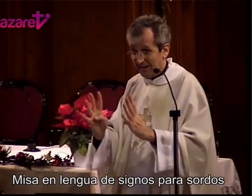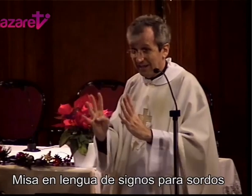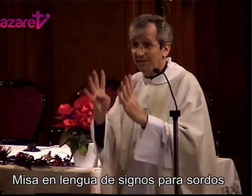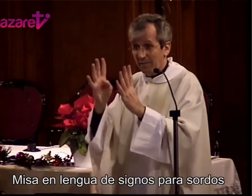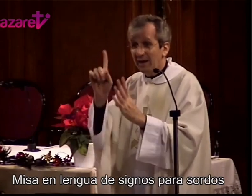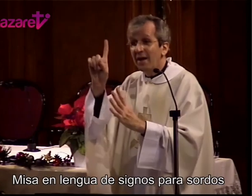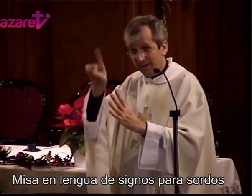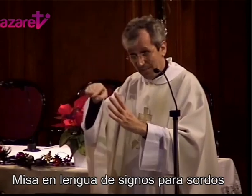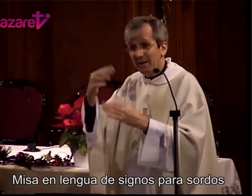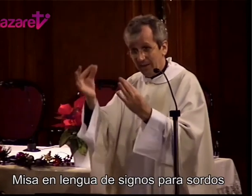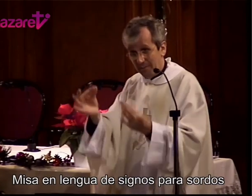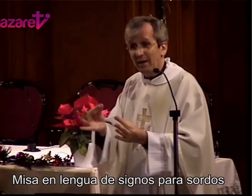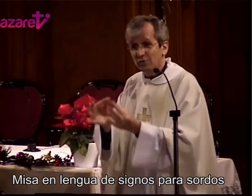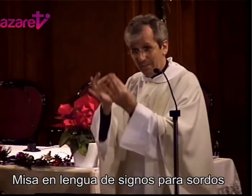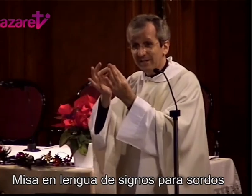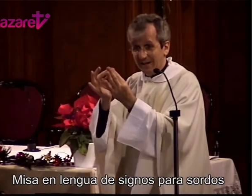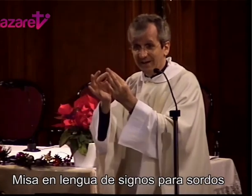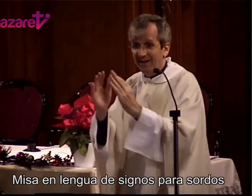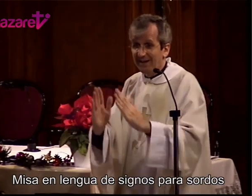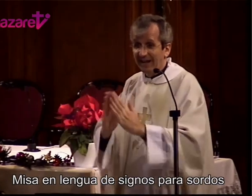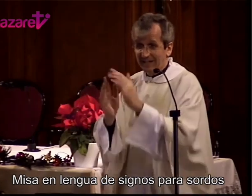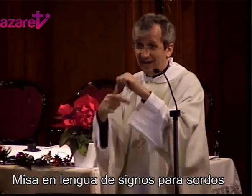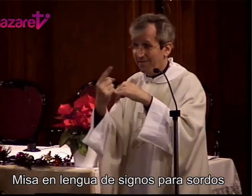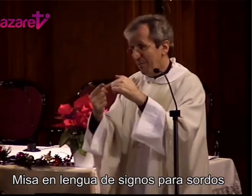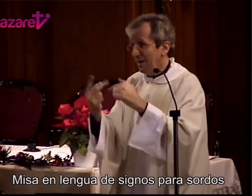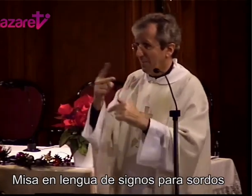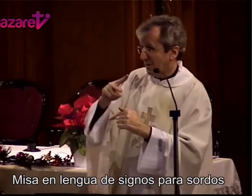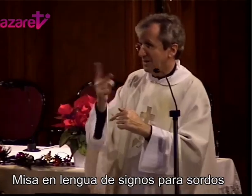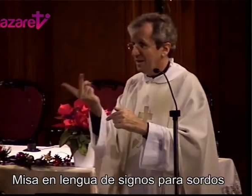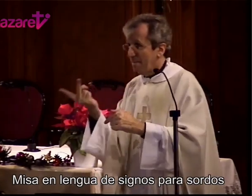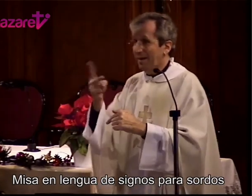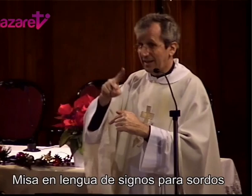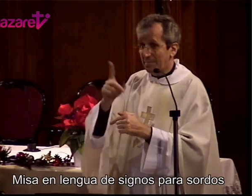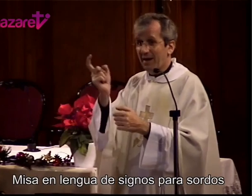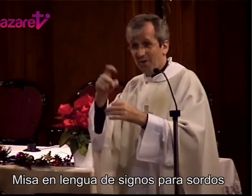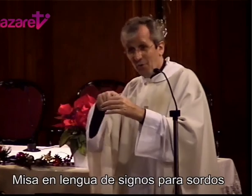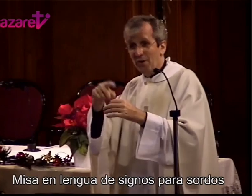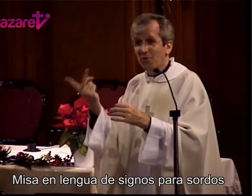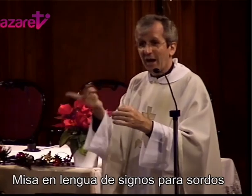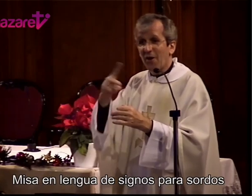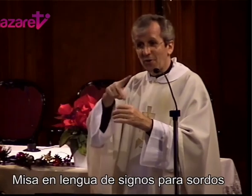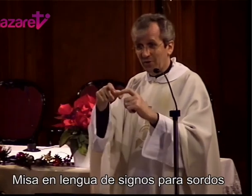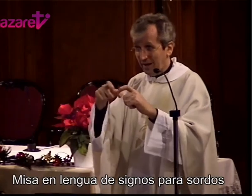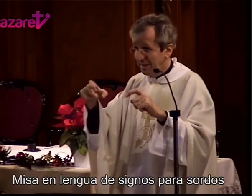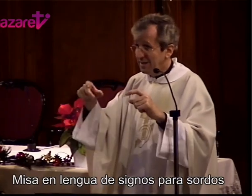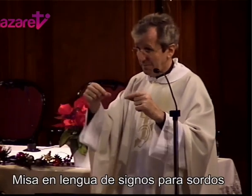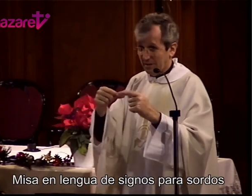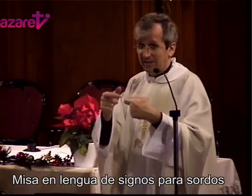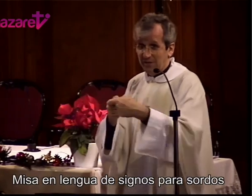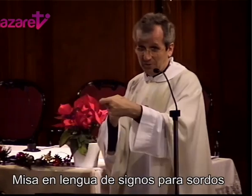Sagrada Familia, también celebraremos la misa de la Sagrada Familia, que podéis participar o en una o en otra, si